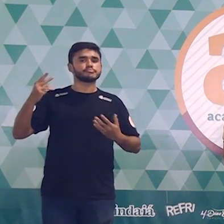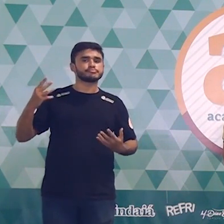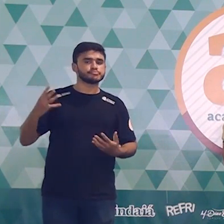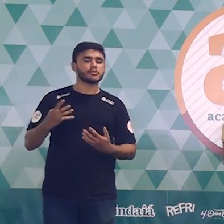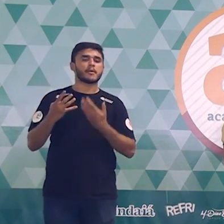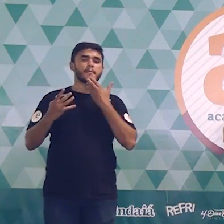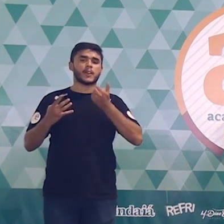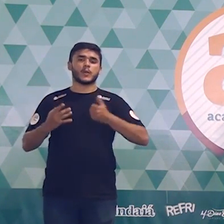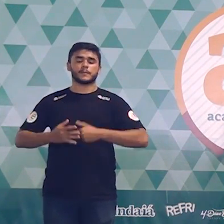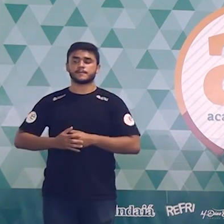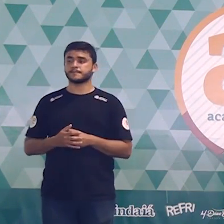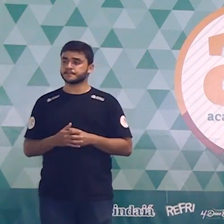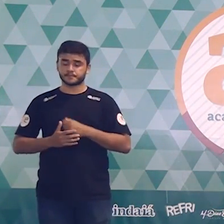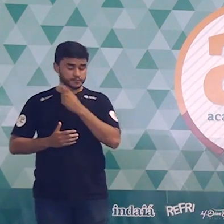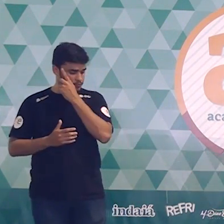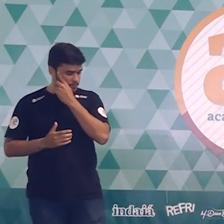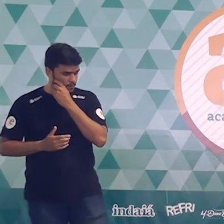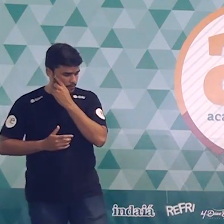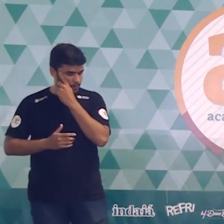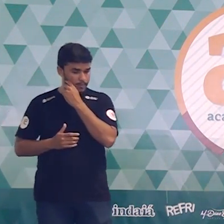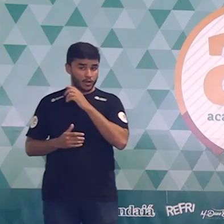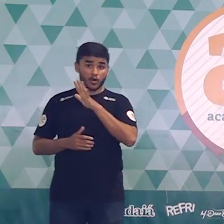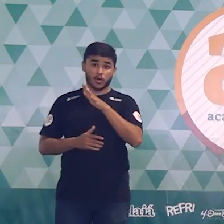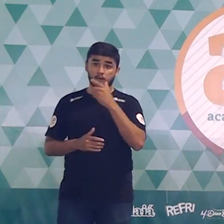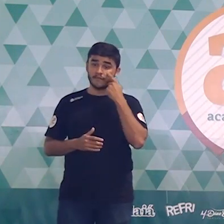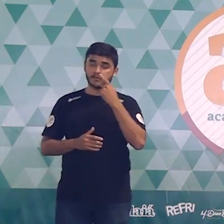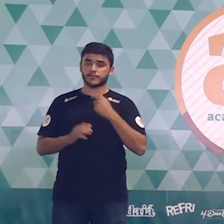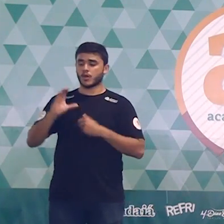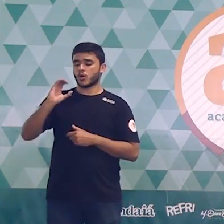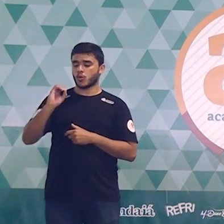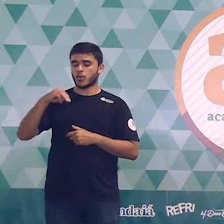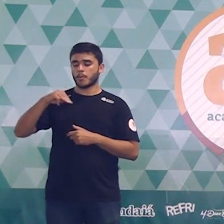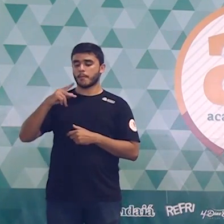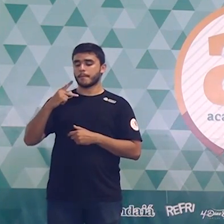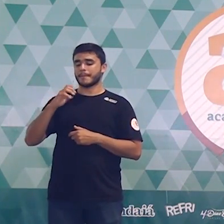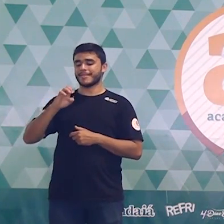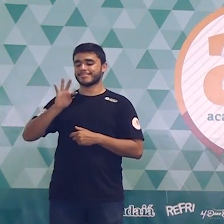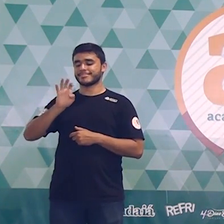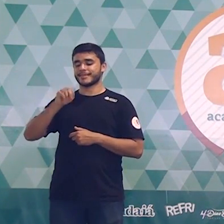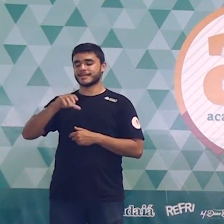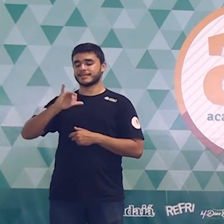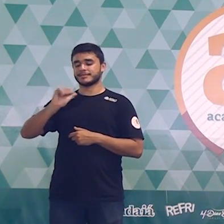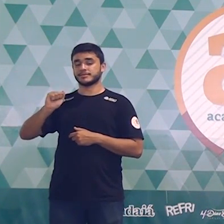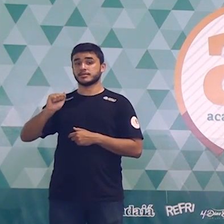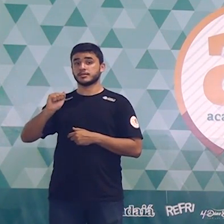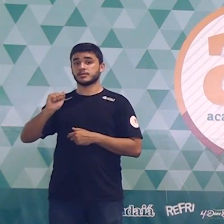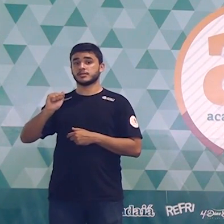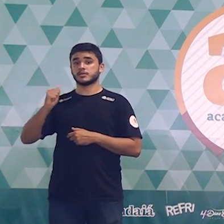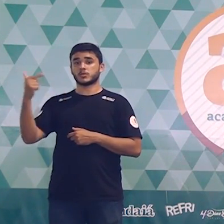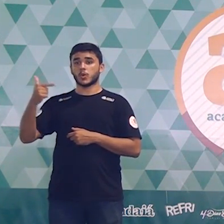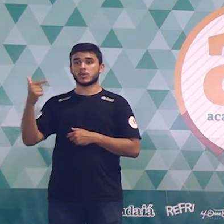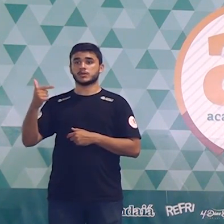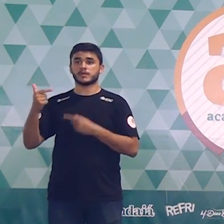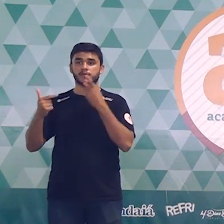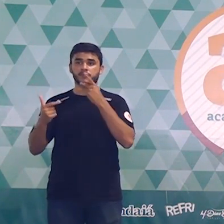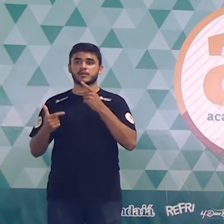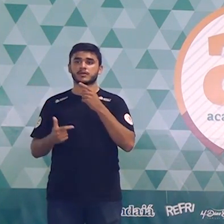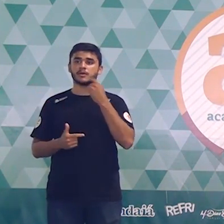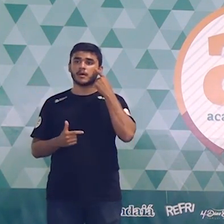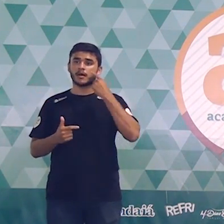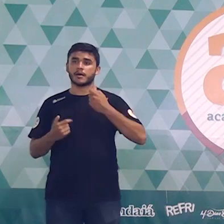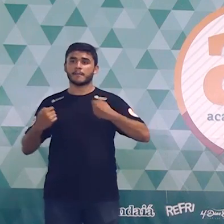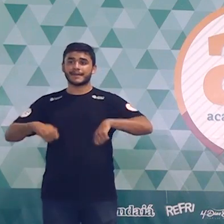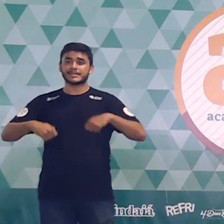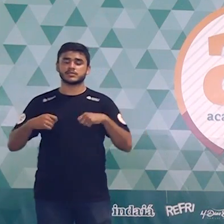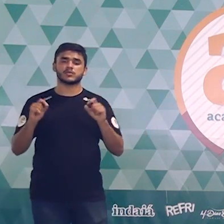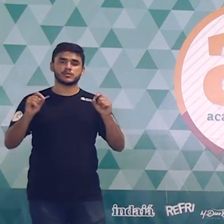Para ter os 200 pontos na competência 2, é preciso no mínimo 3 alusões. Não existe essa regra não, irmão, minha